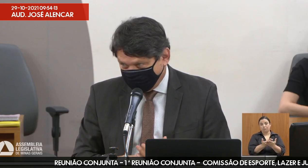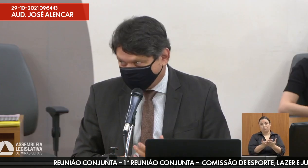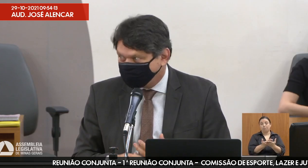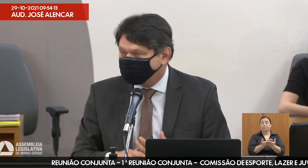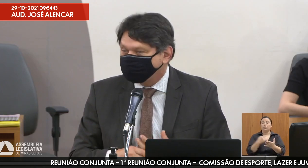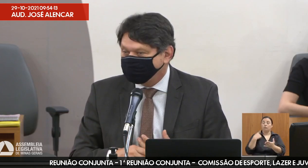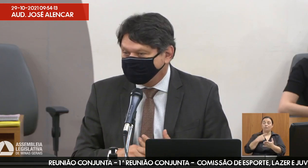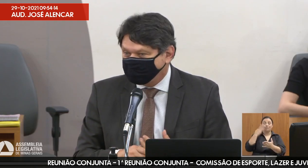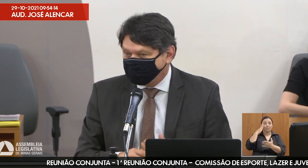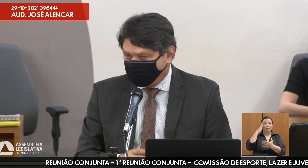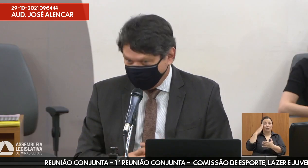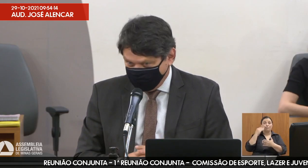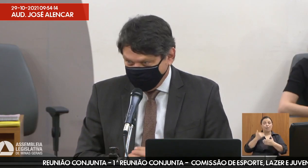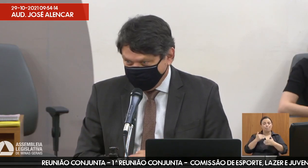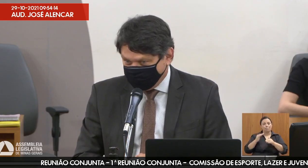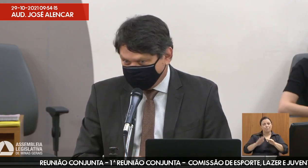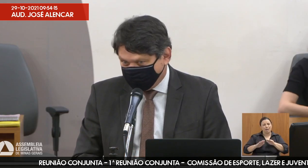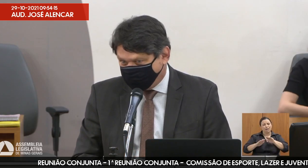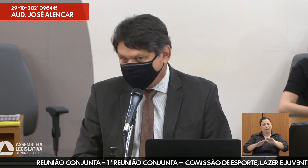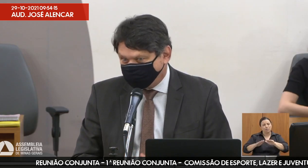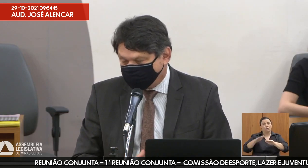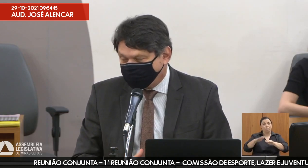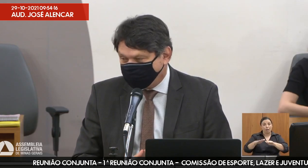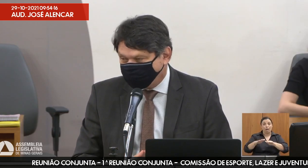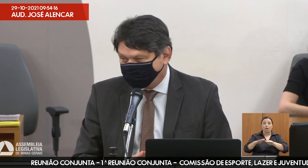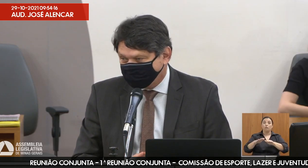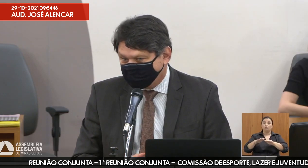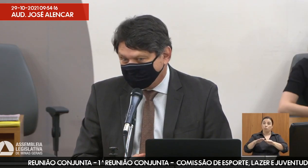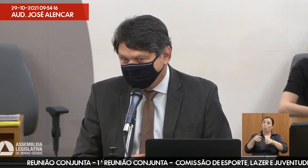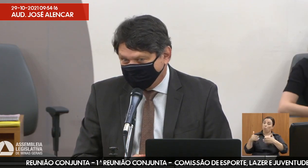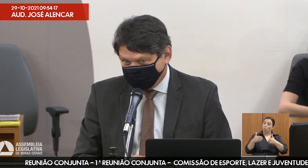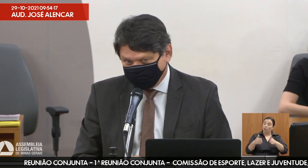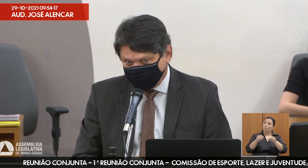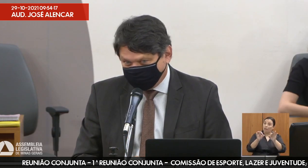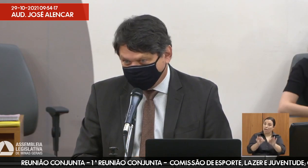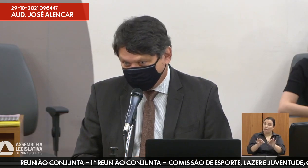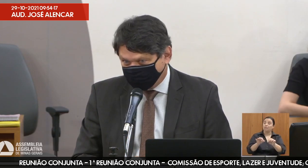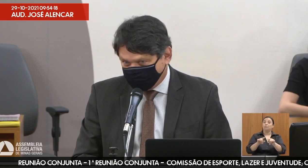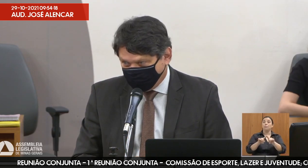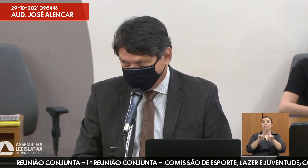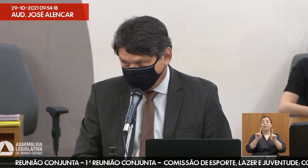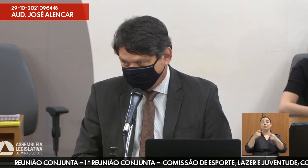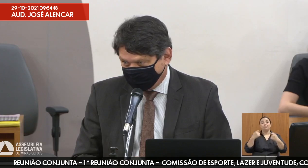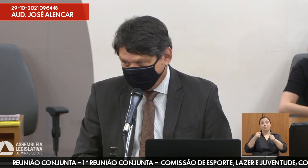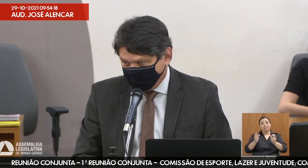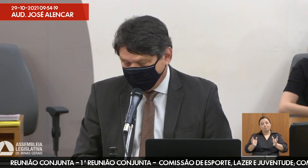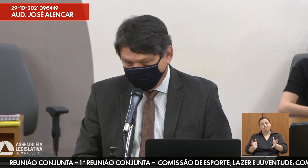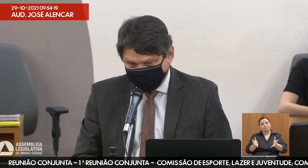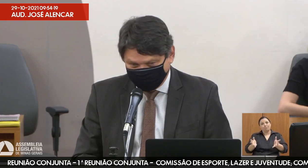passo, o caminho é esse, mas temos que fazer essa condução. Eu acho que